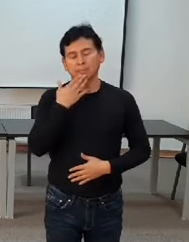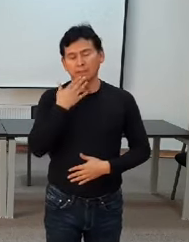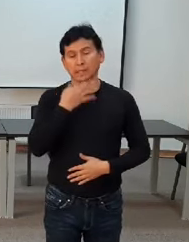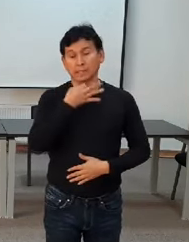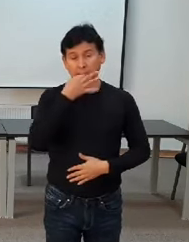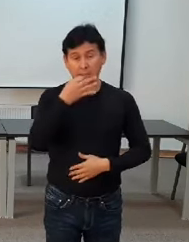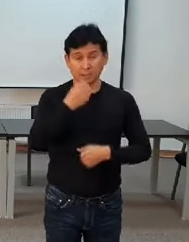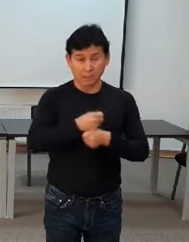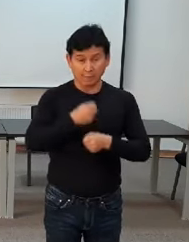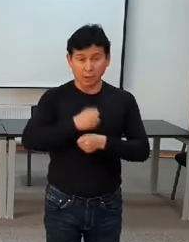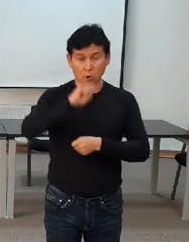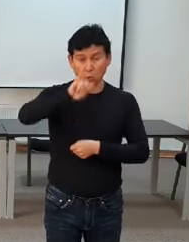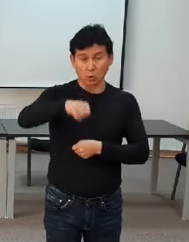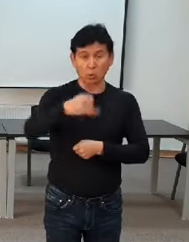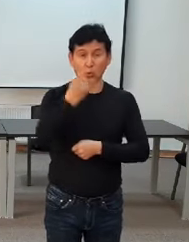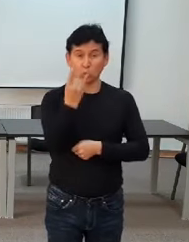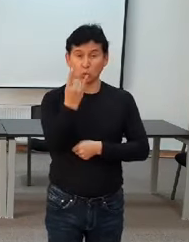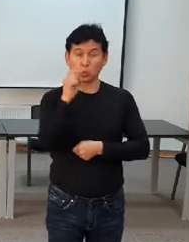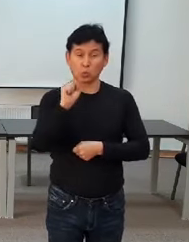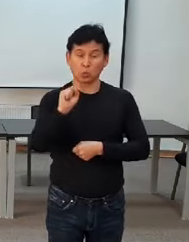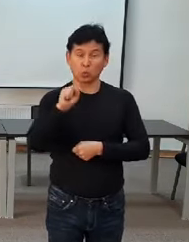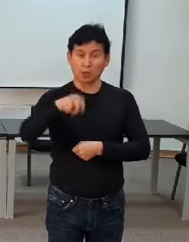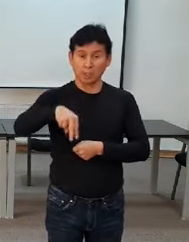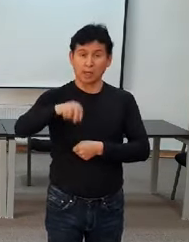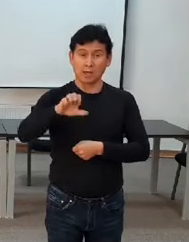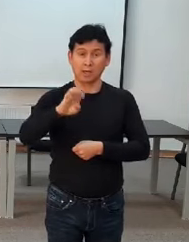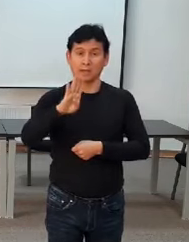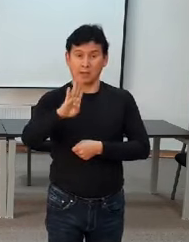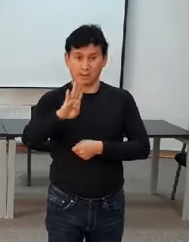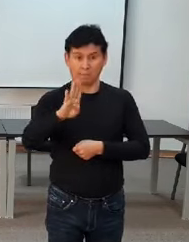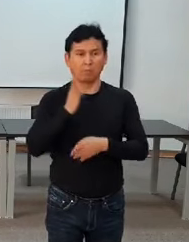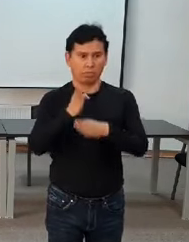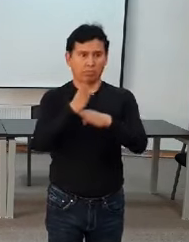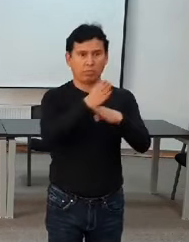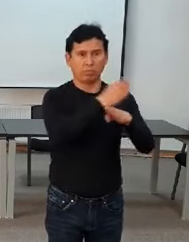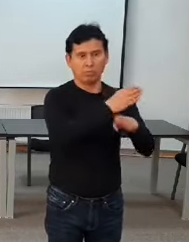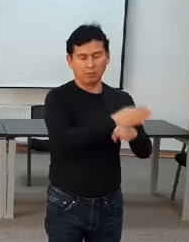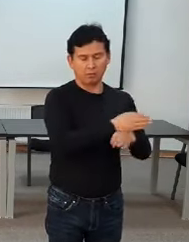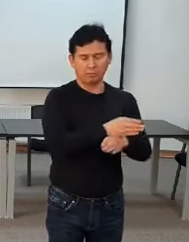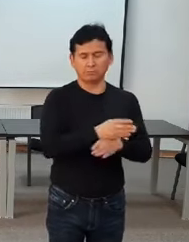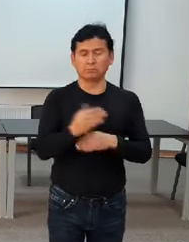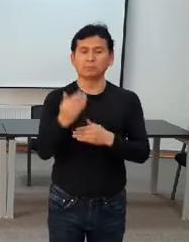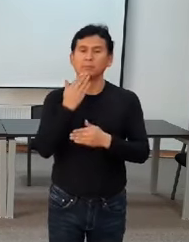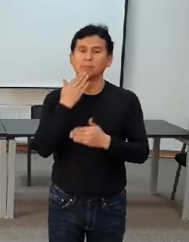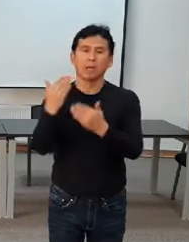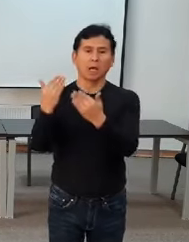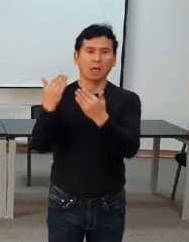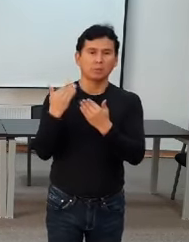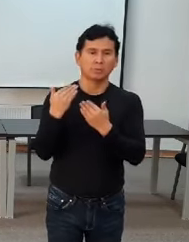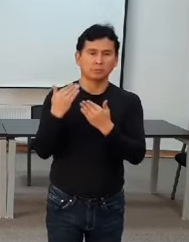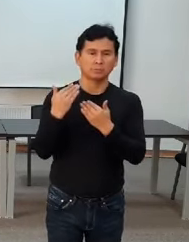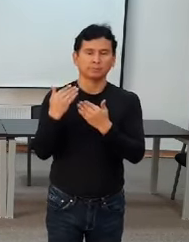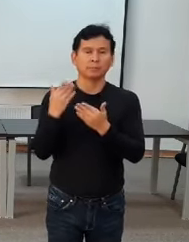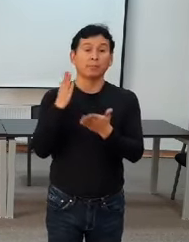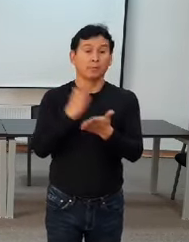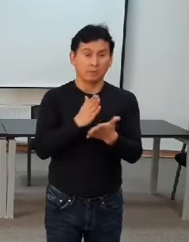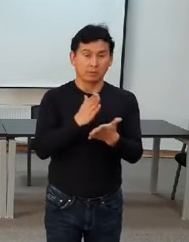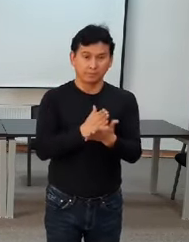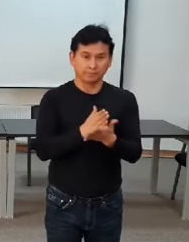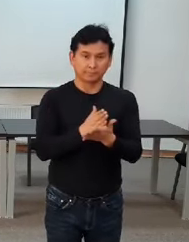hecho aquí en Junaep, porque tuvo que recorrer toda la región en las condiciones en que estamos, y también el apoyo que tuvimos de los colegios,